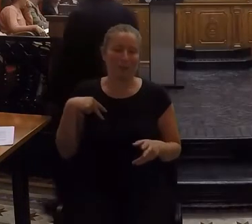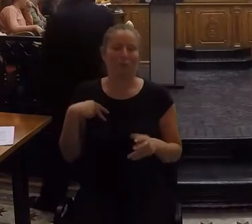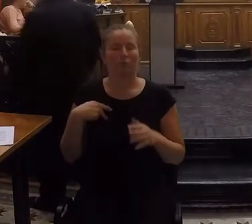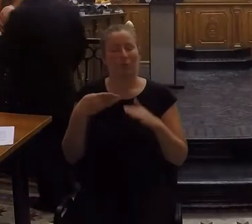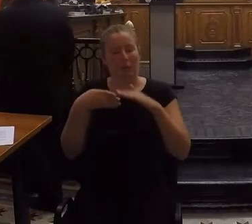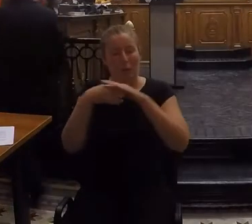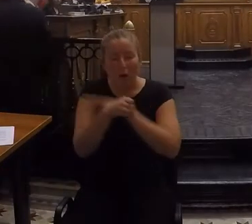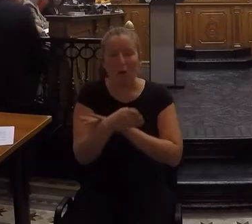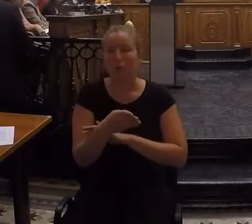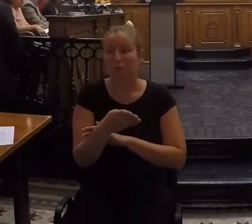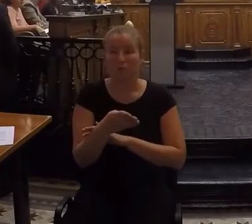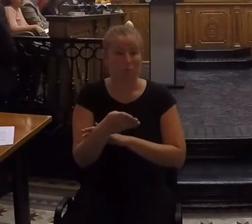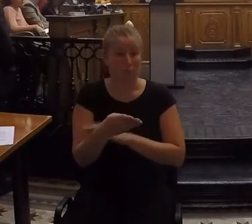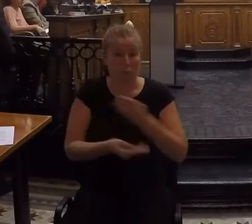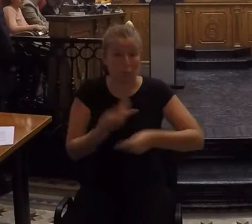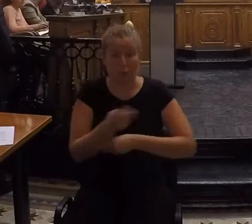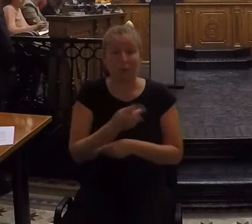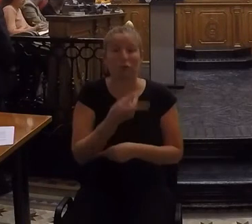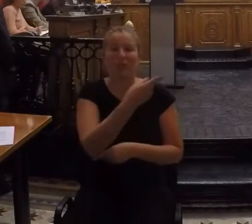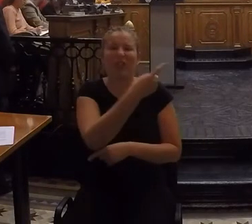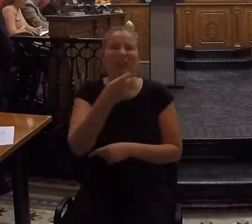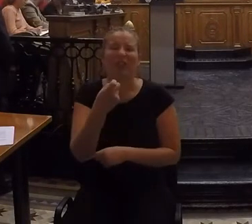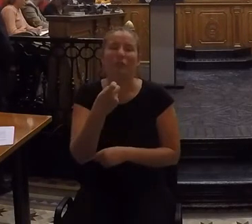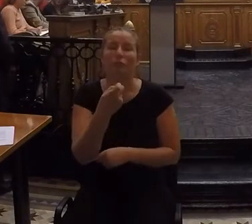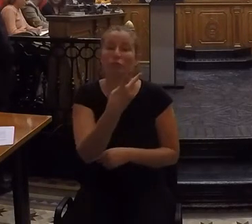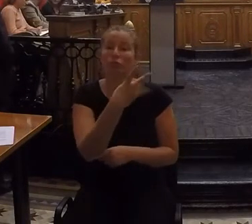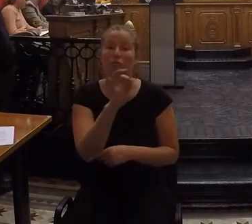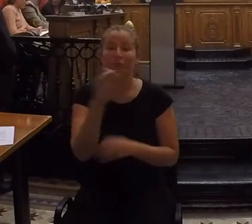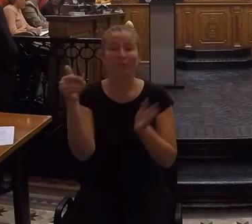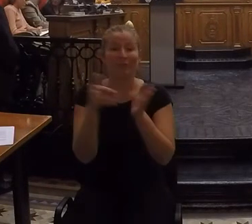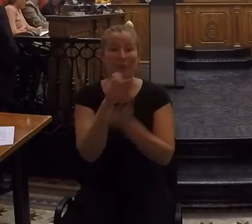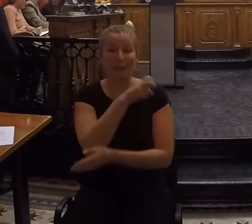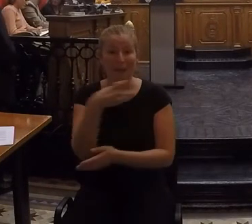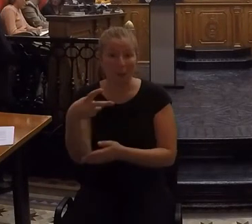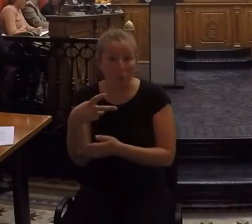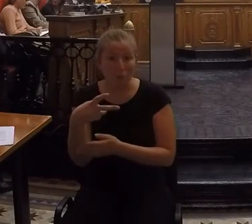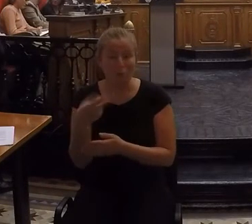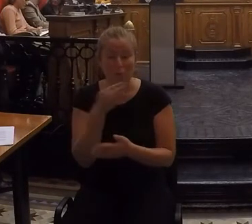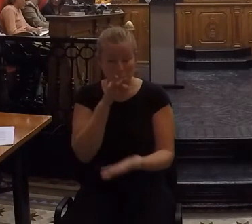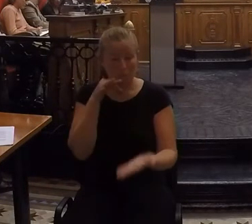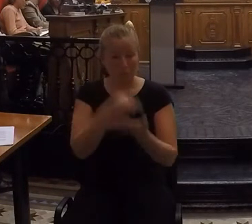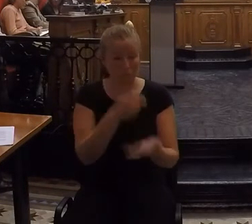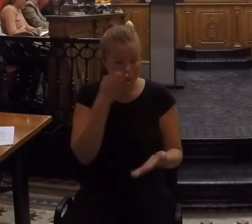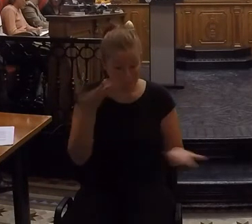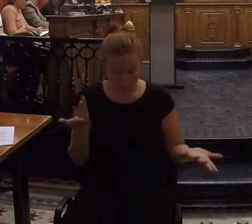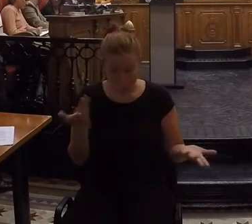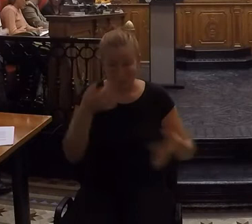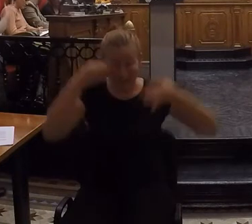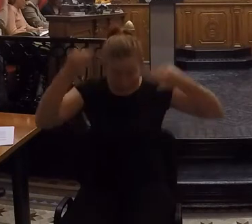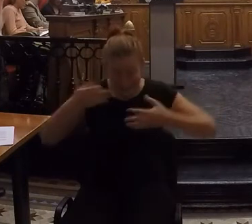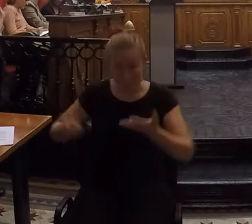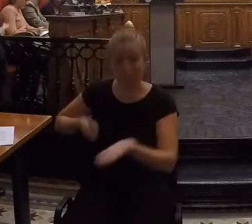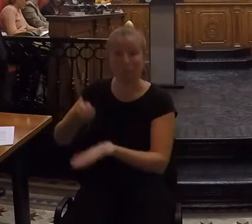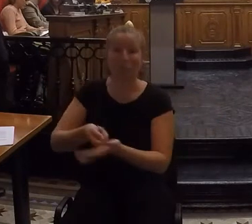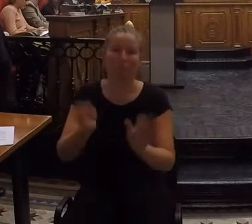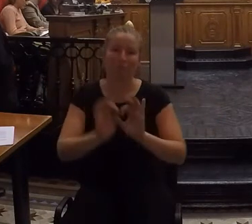20.000 veces. 120.000 euros en los proyectos DUSI comprometidos, en los presupuestos 0 euros. Creación de un